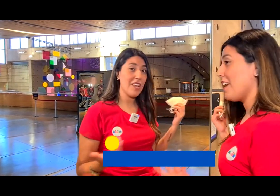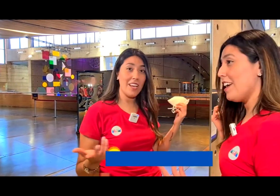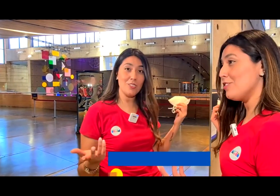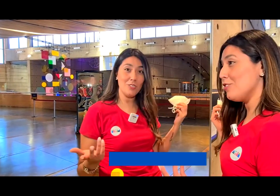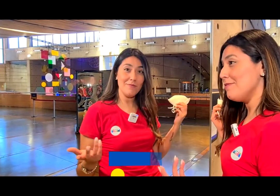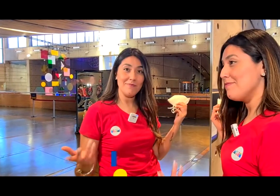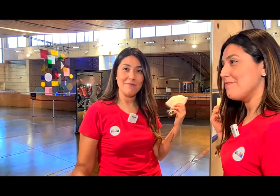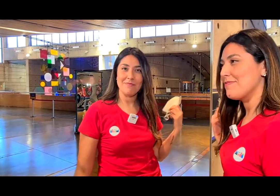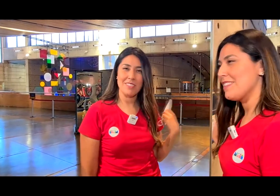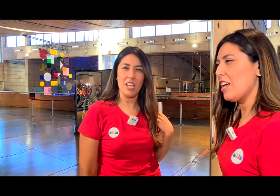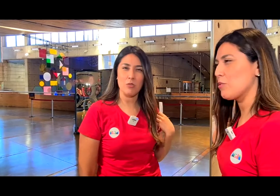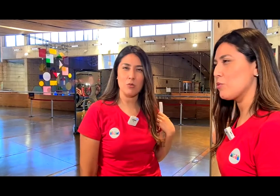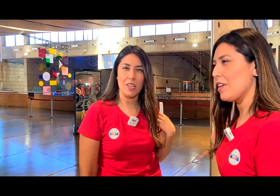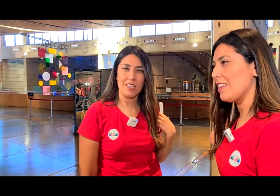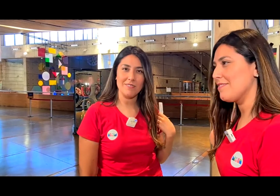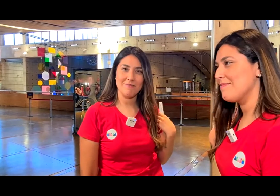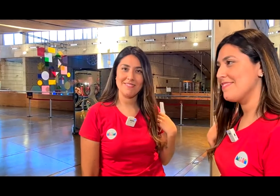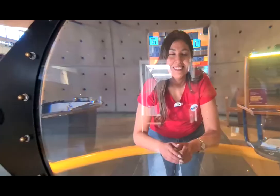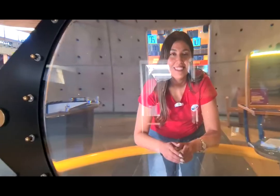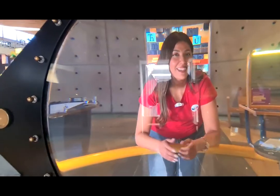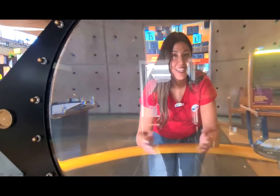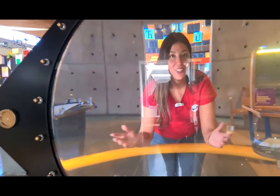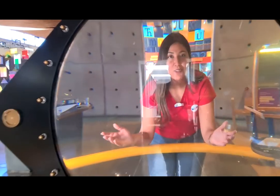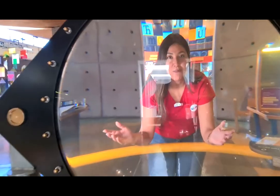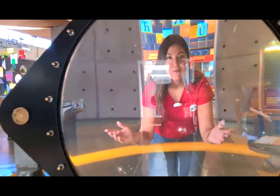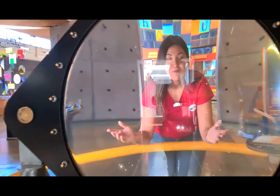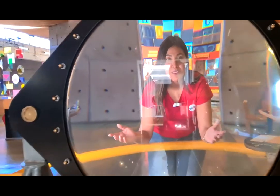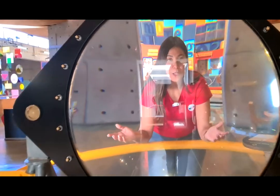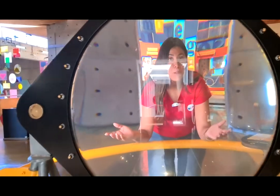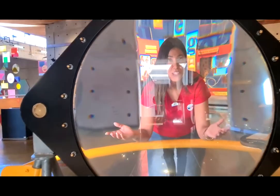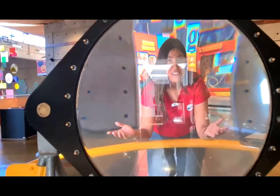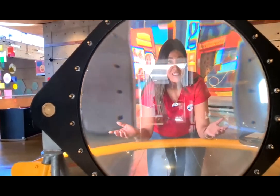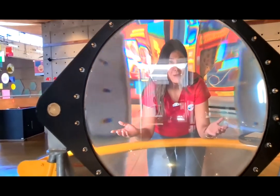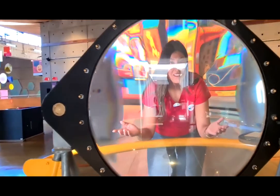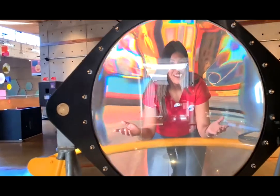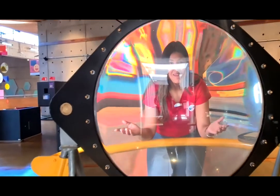eso ya no sucede. ¿Y tú? ¿Te motivas a aprender? a